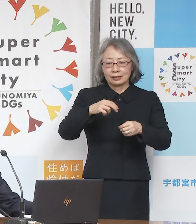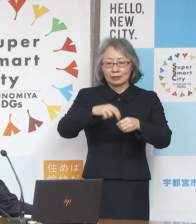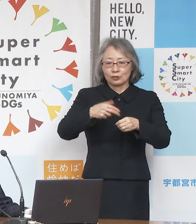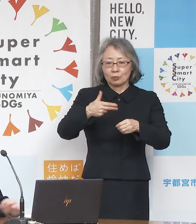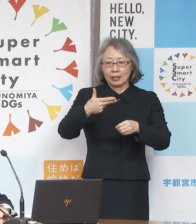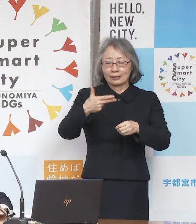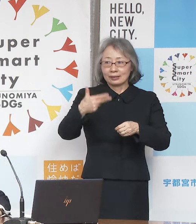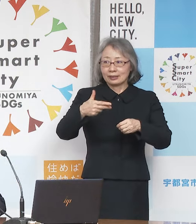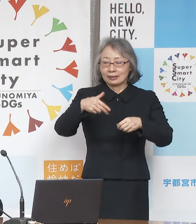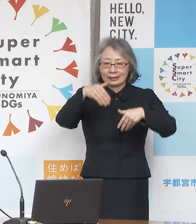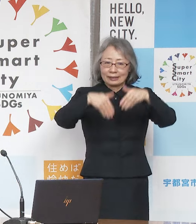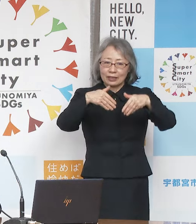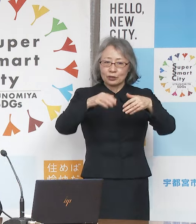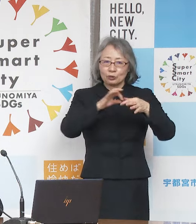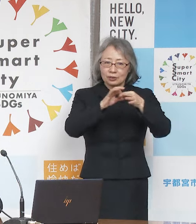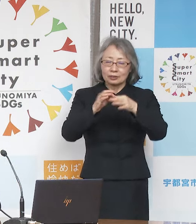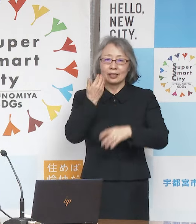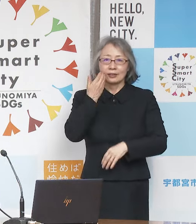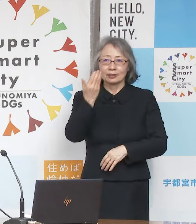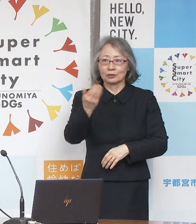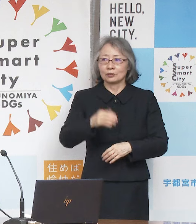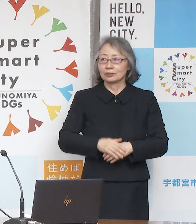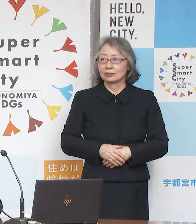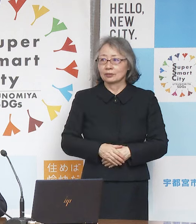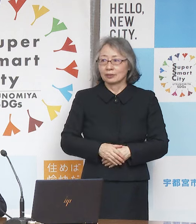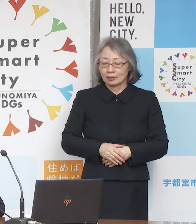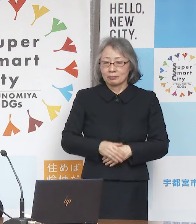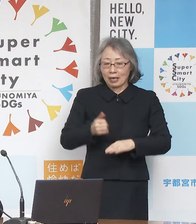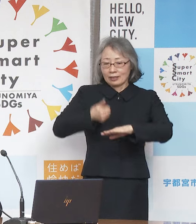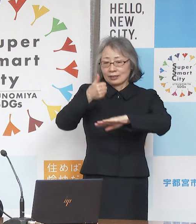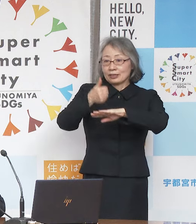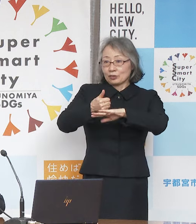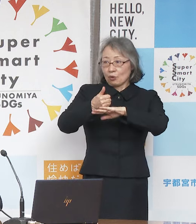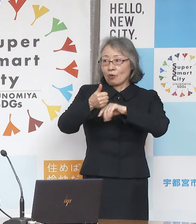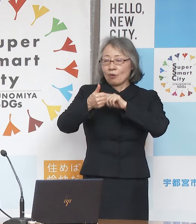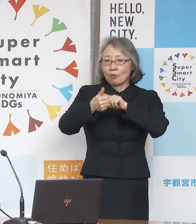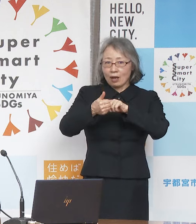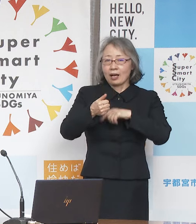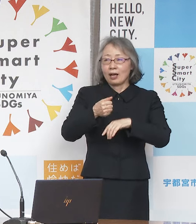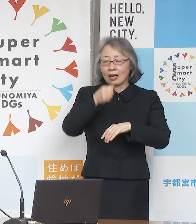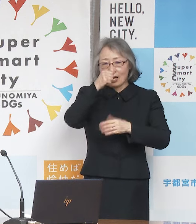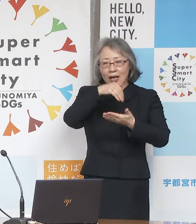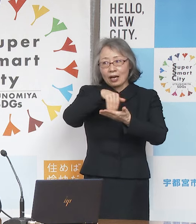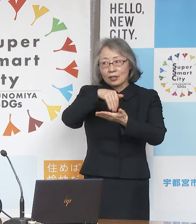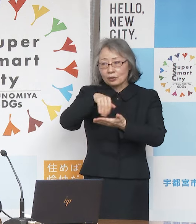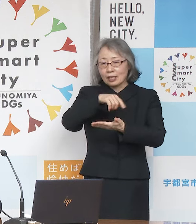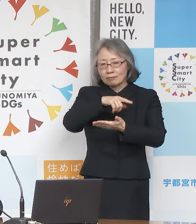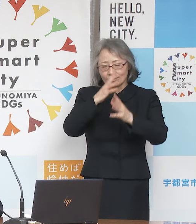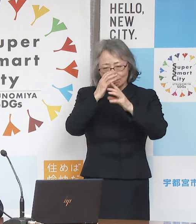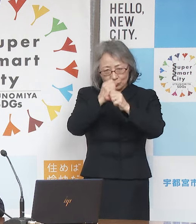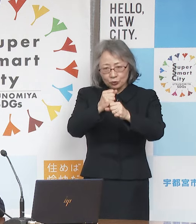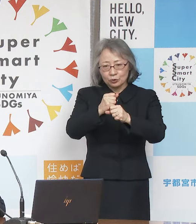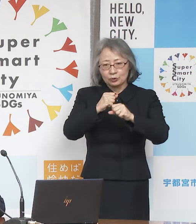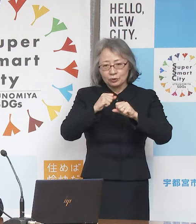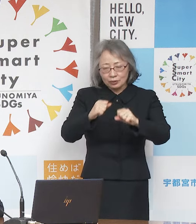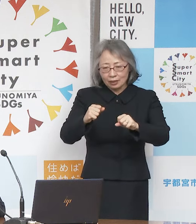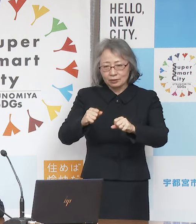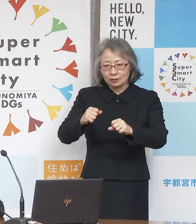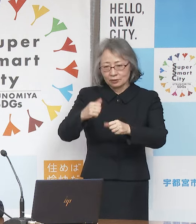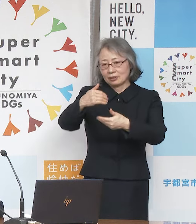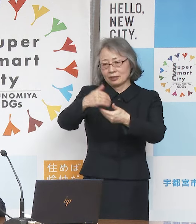対するお考えついてお伺いしますえこれまで市長はですねえ予算の指定などに注力するというようなあのお考え